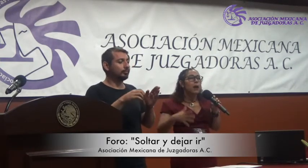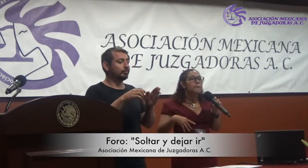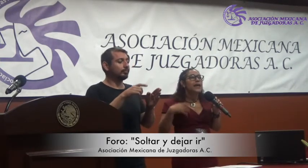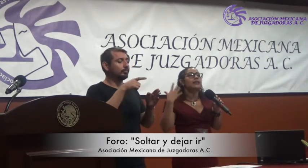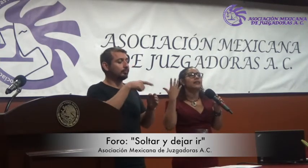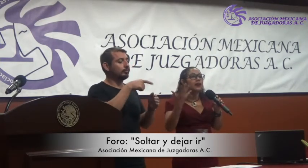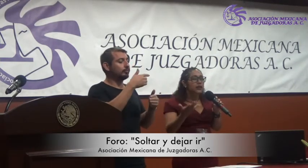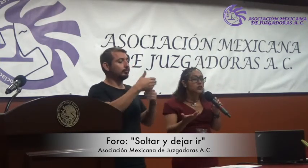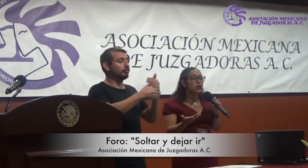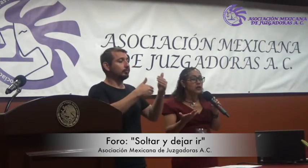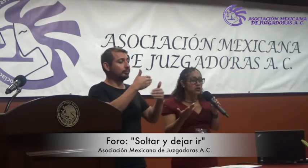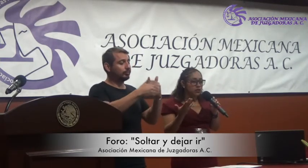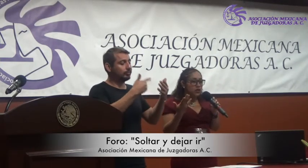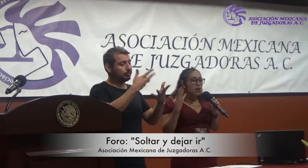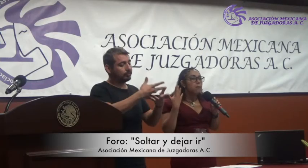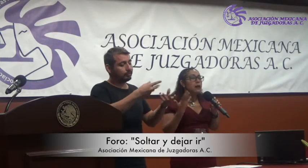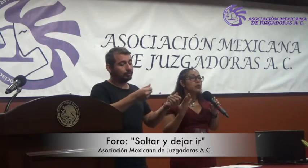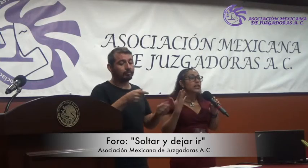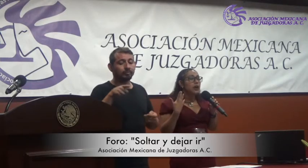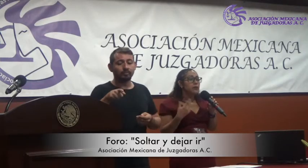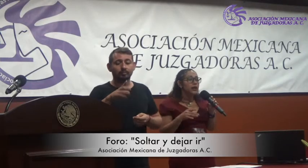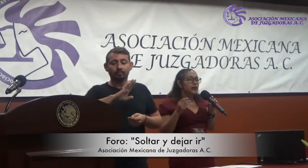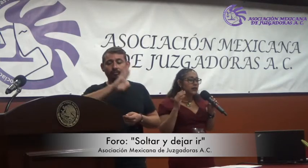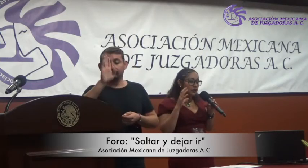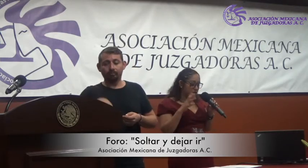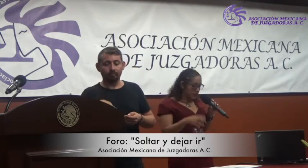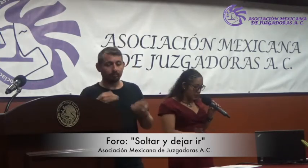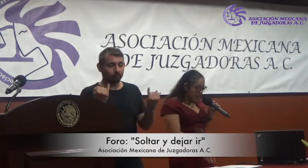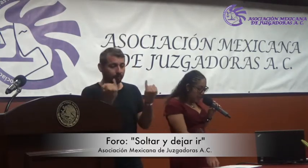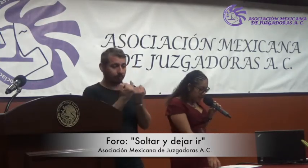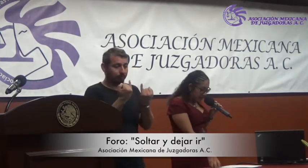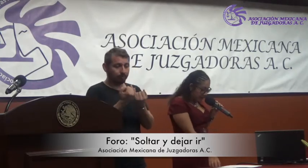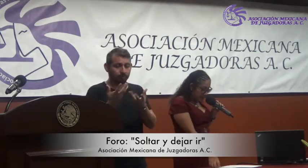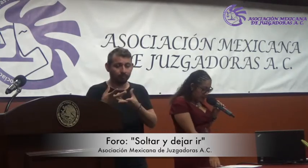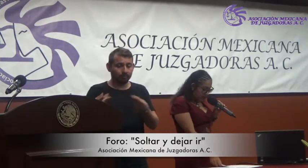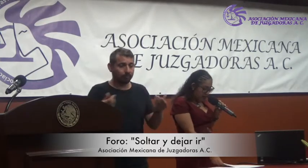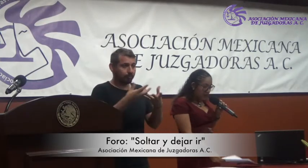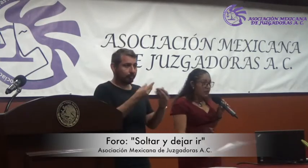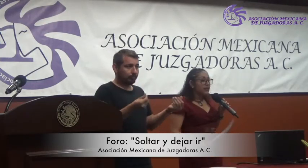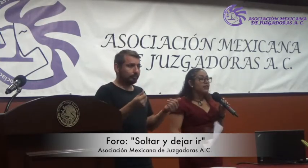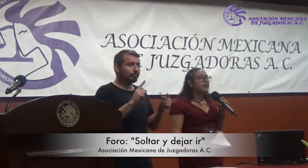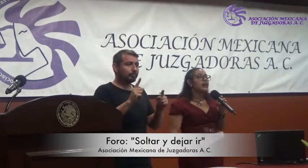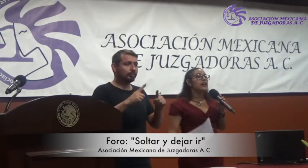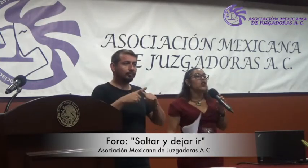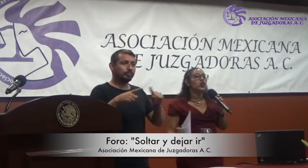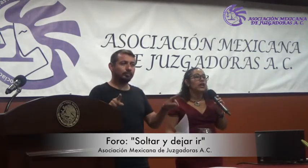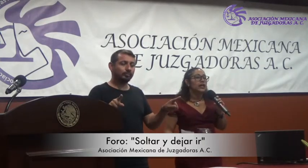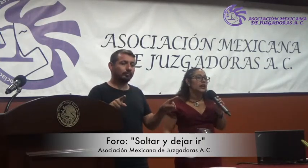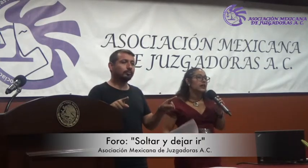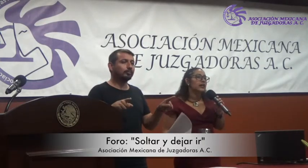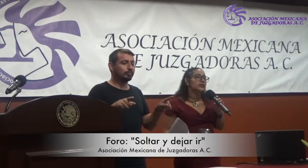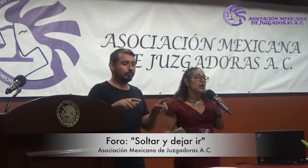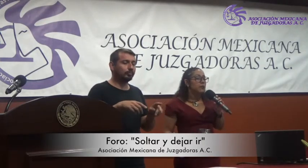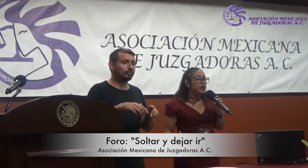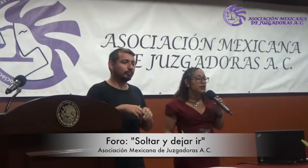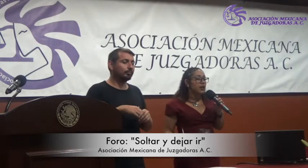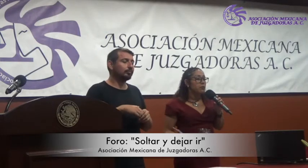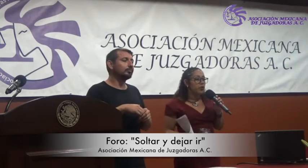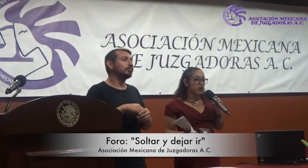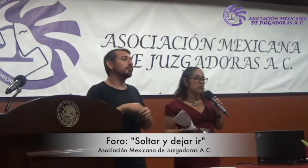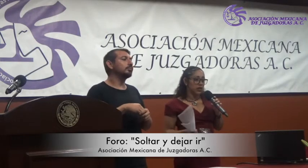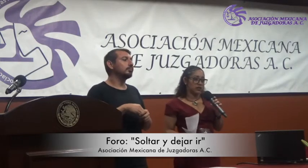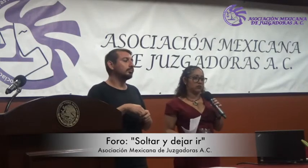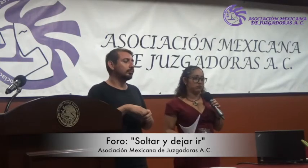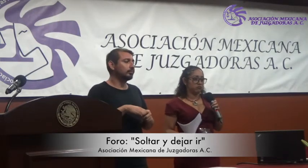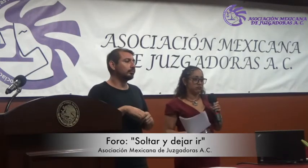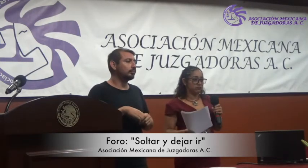aunque es una pérdida y es duelo, vamos a hablar ya a partir de ahora de lo que es la pérdida